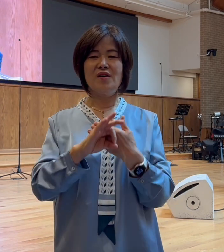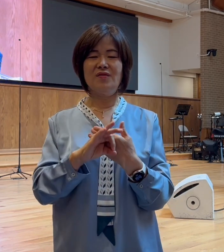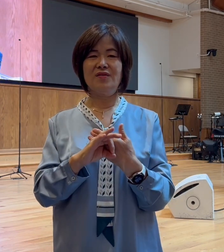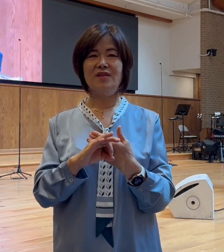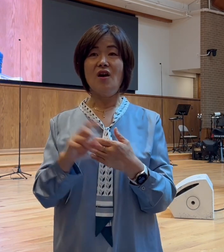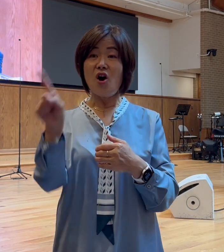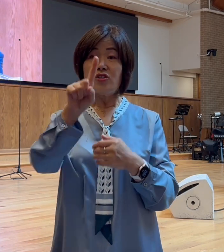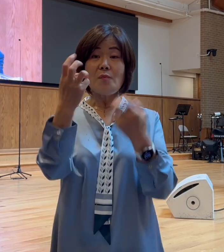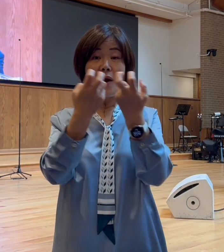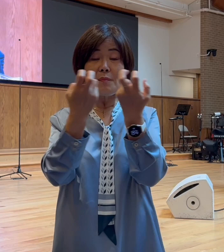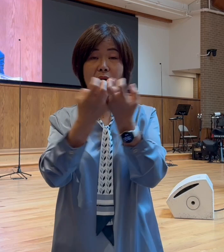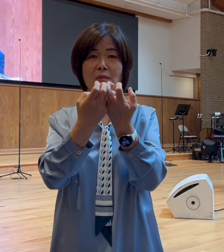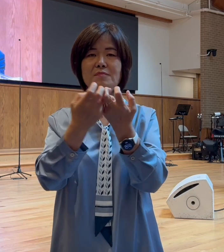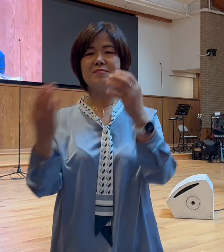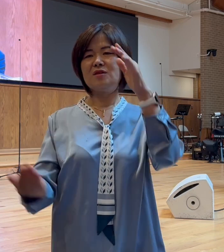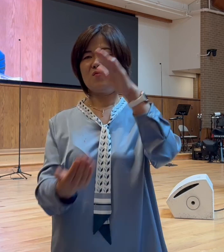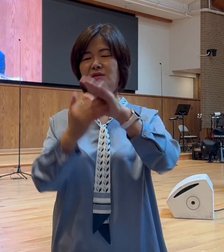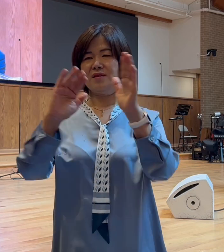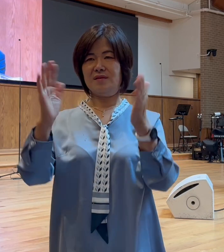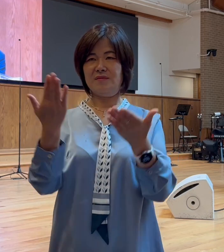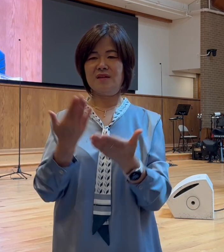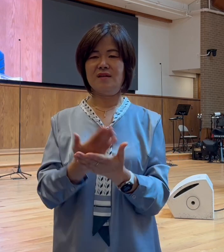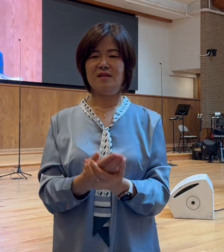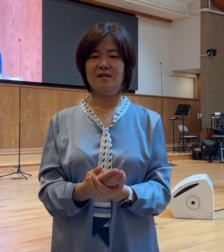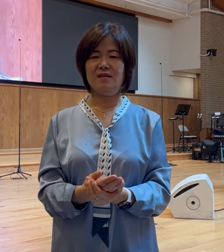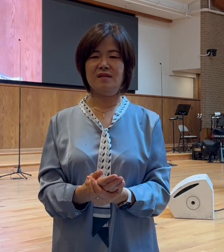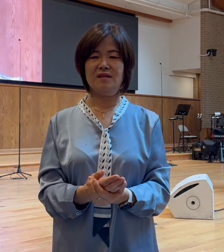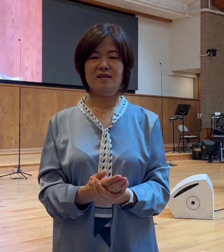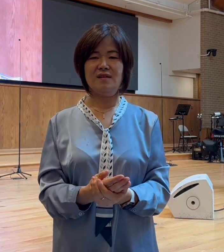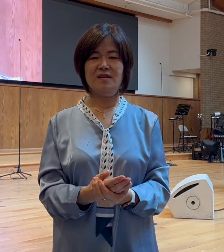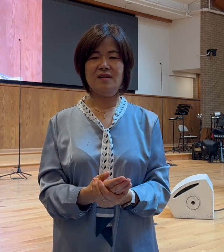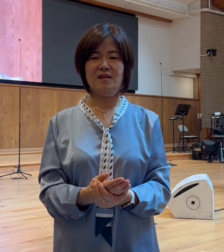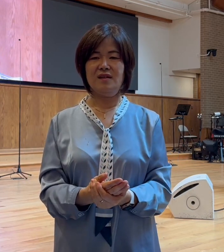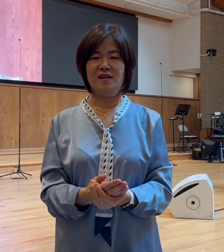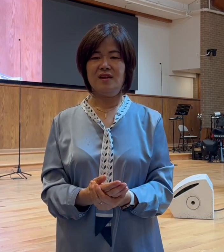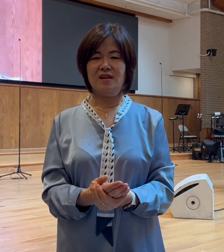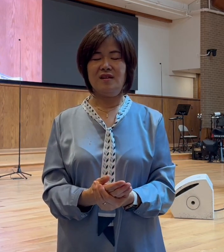하우에 어떻게 그런 일이 이루어지느냐?